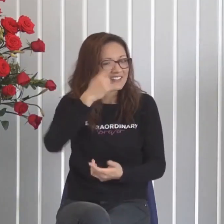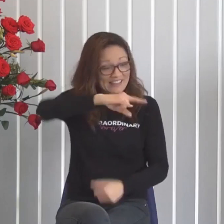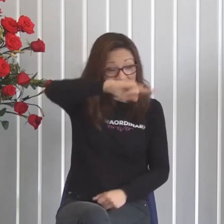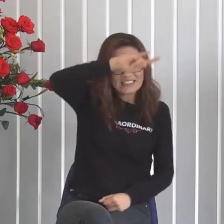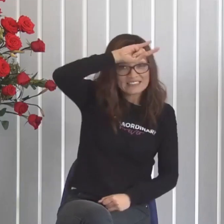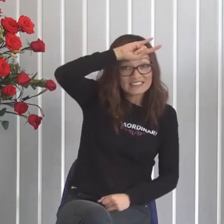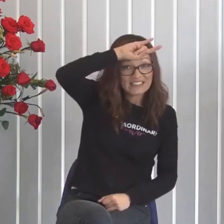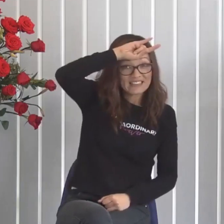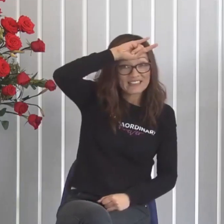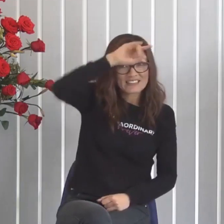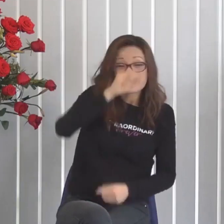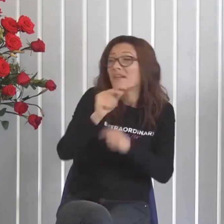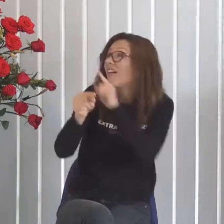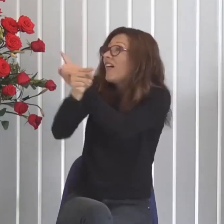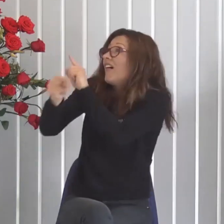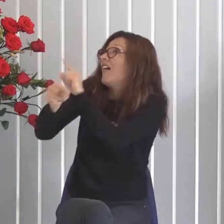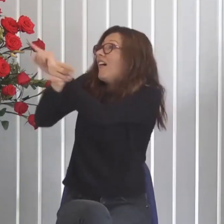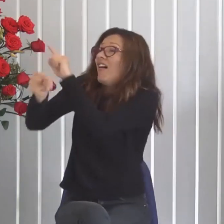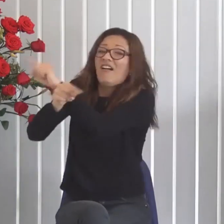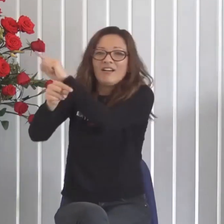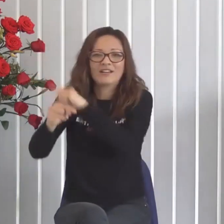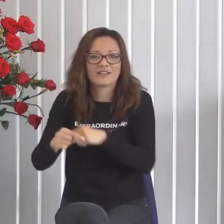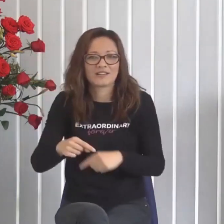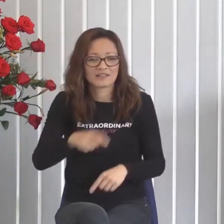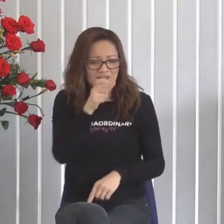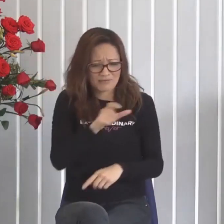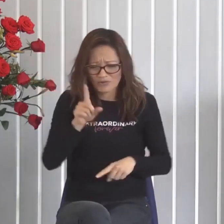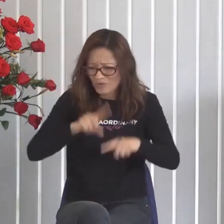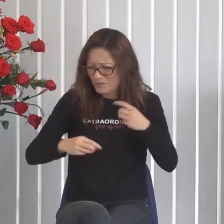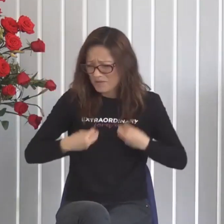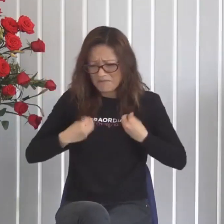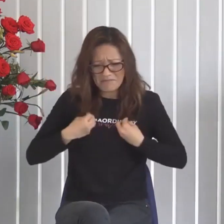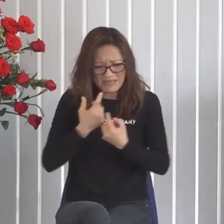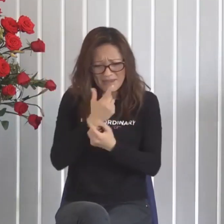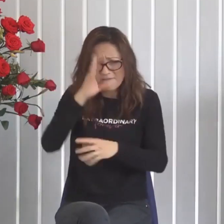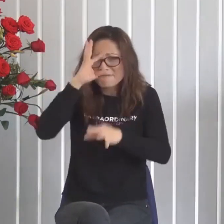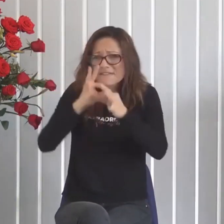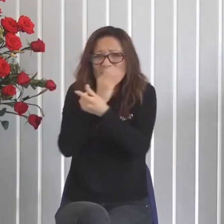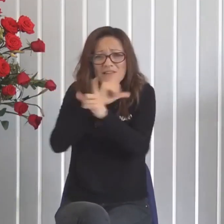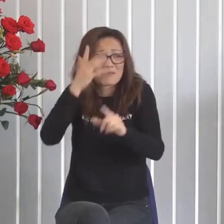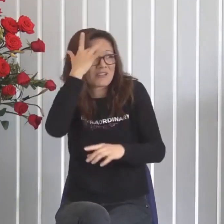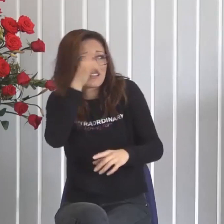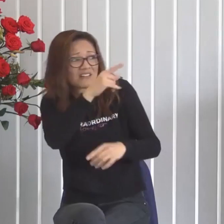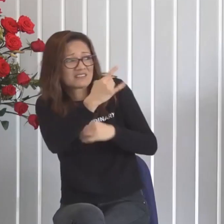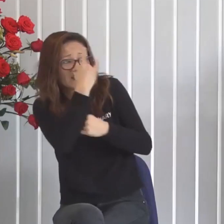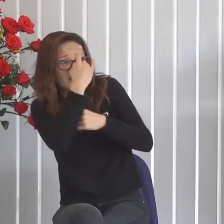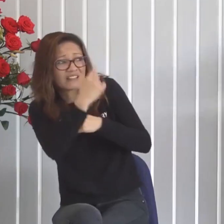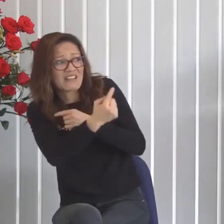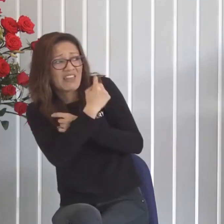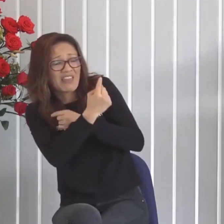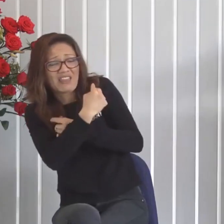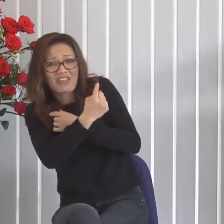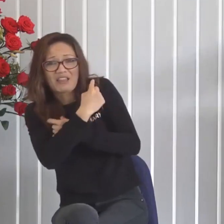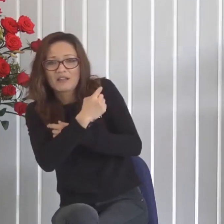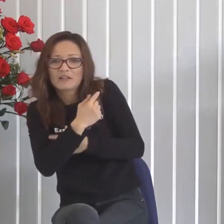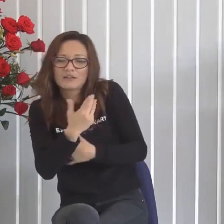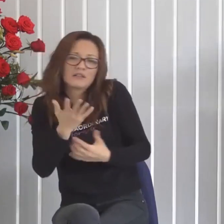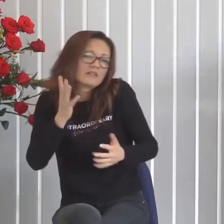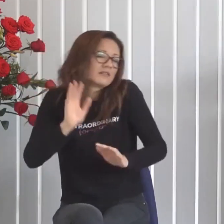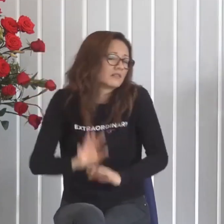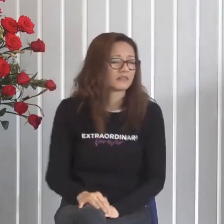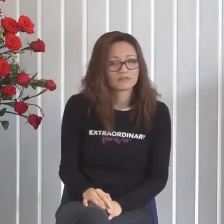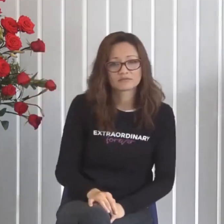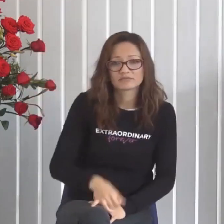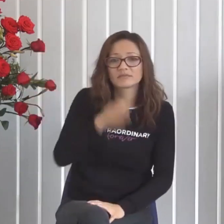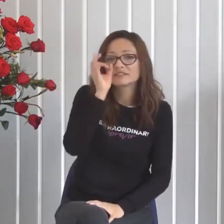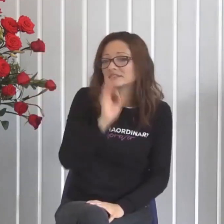Satanás acusando, entonces la gente no puede vivir la vida de fe en libertad porque, mire hermano, si dependiera de nosotros siempre nos va a faltar,